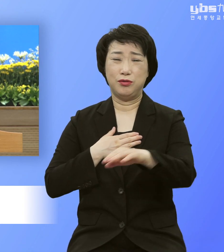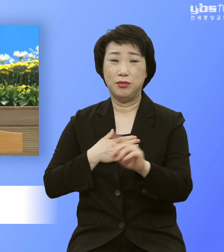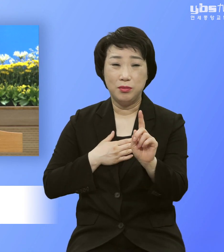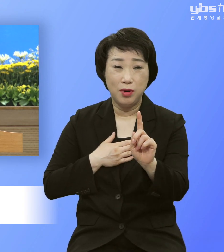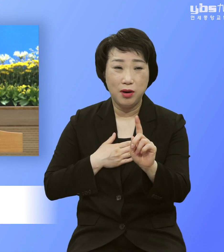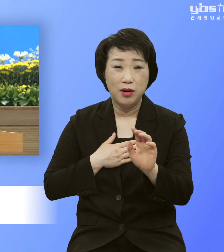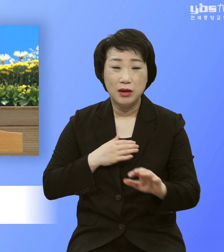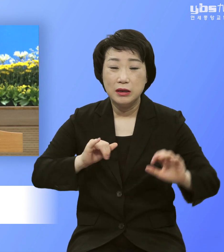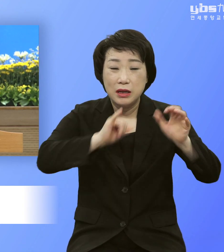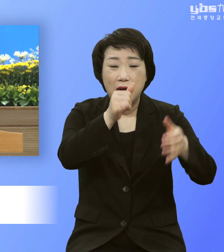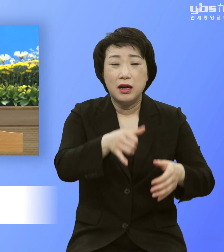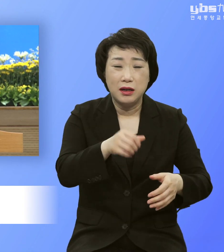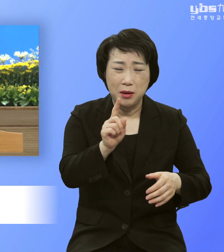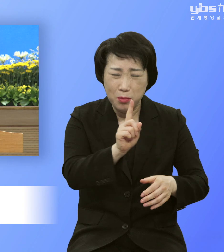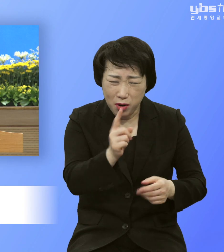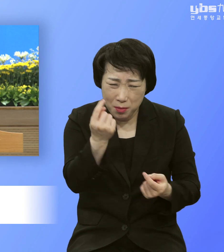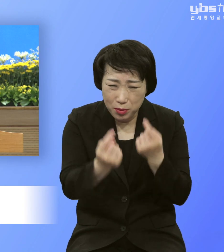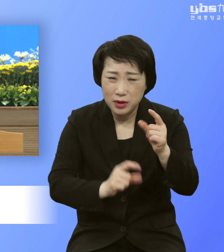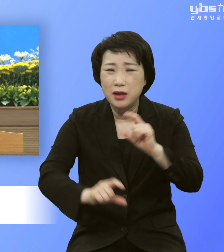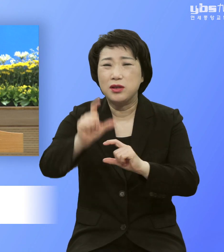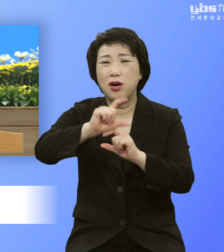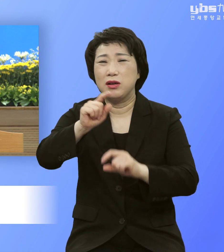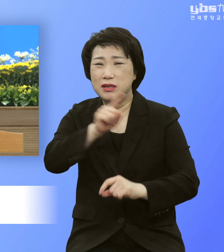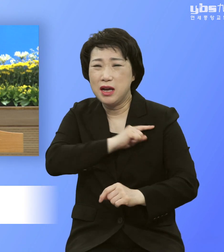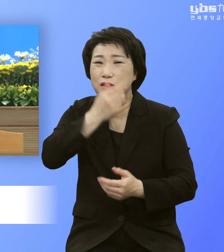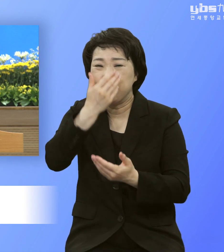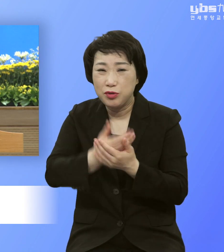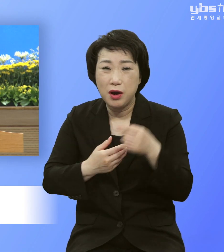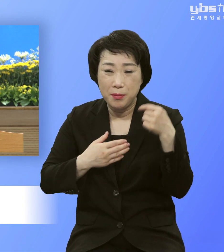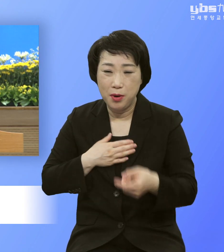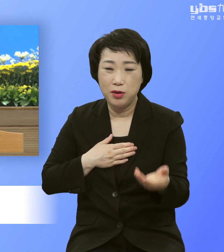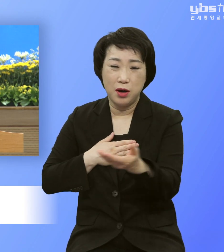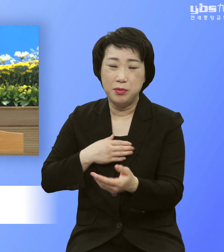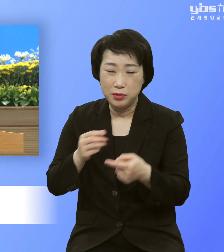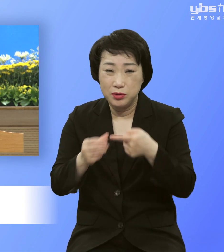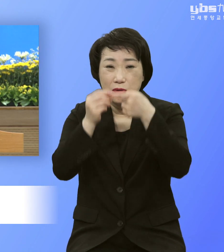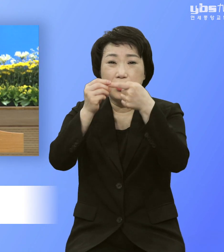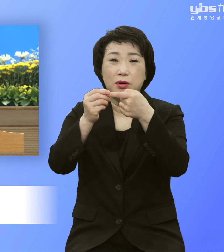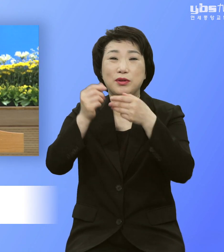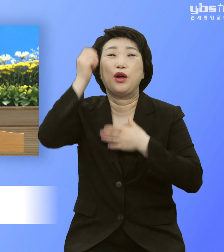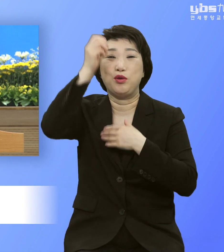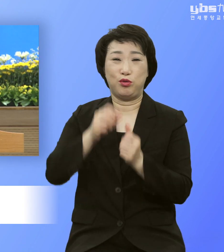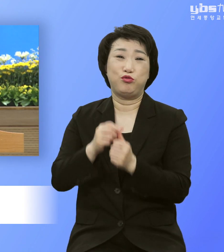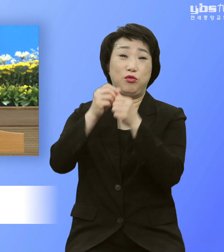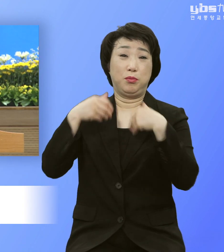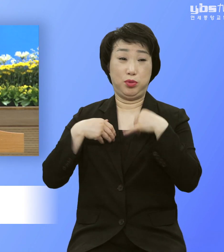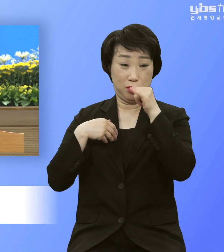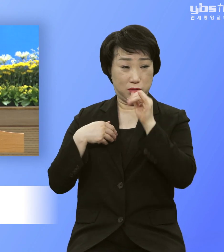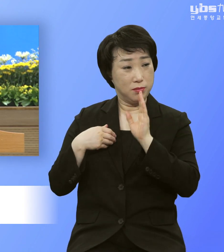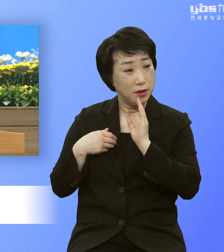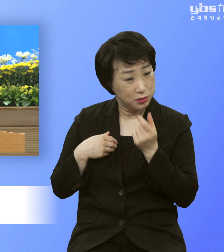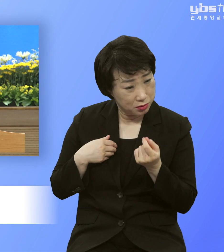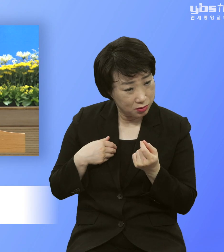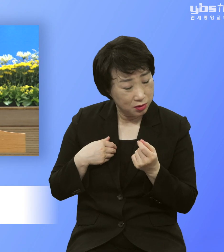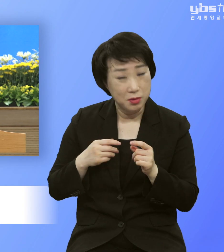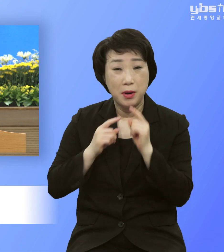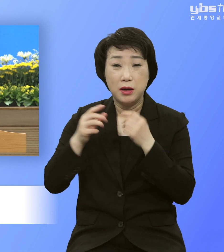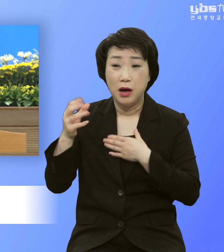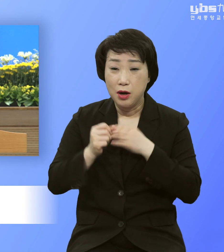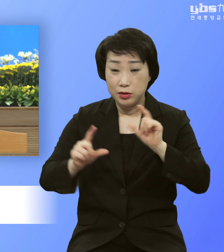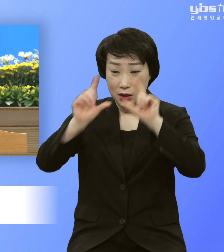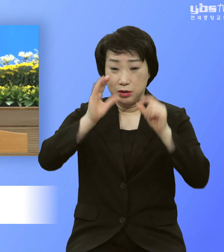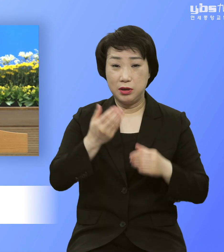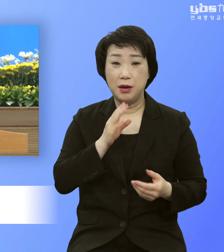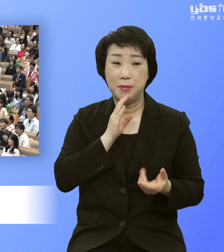우리는요 세상에 무엇보다도 중요한 소리가 뭐냐. 우선 내가 살아야 되니까, 말씀으로